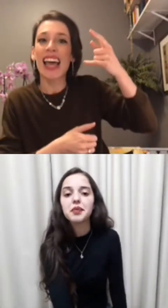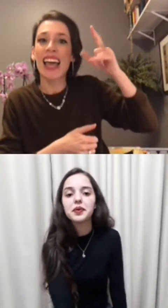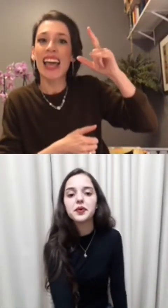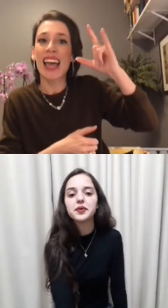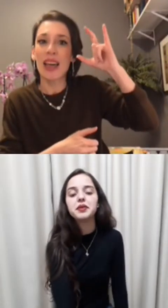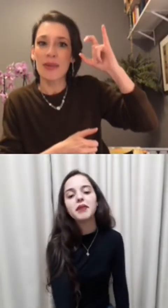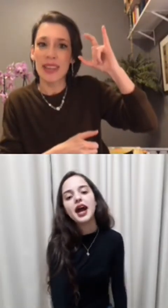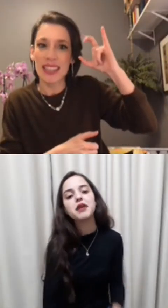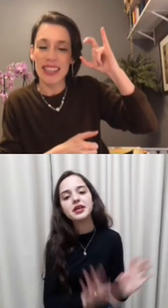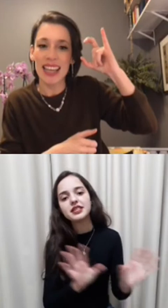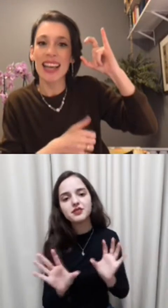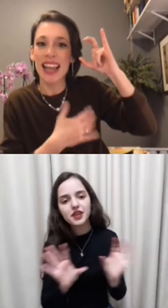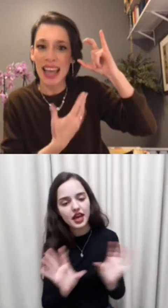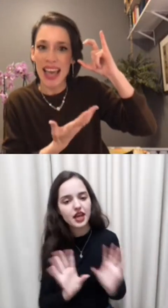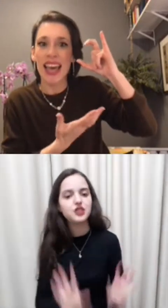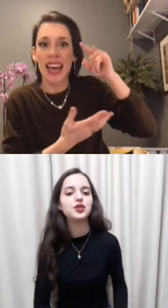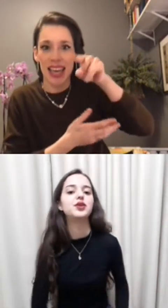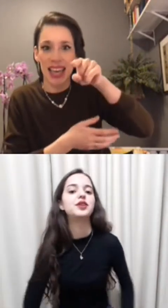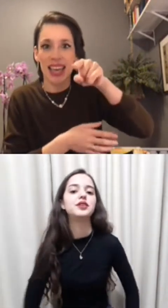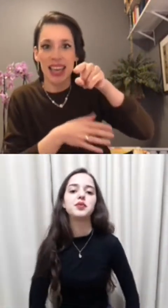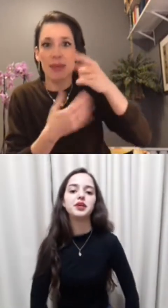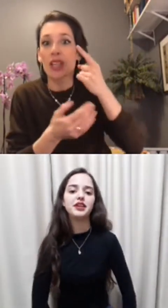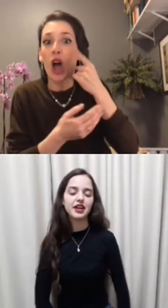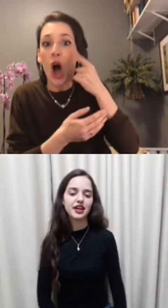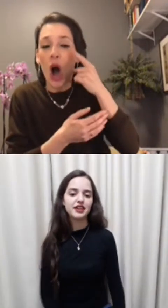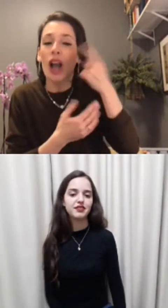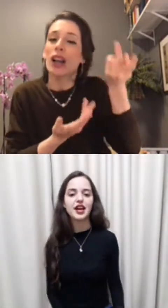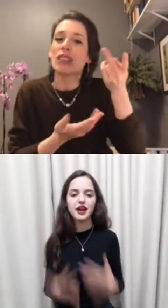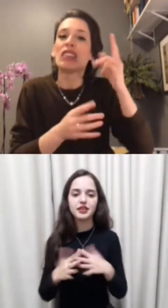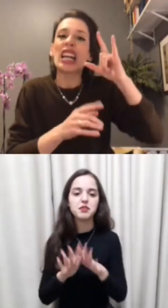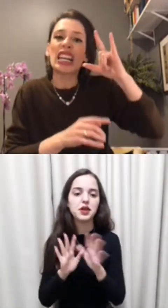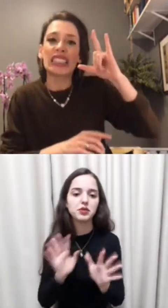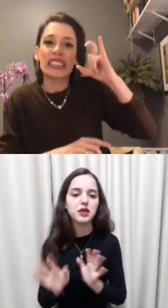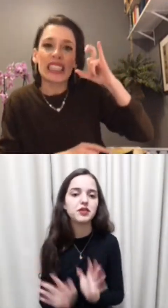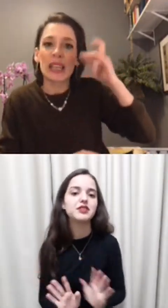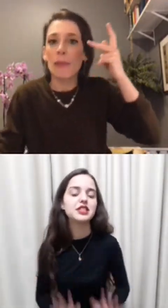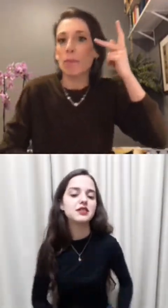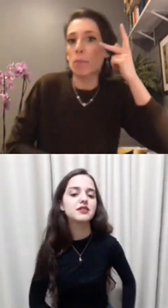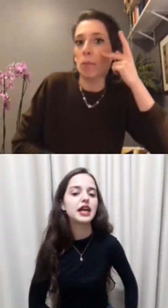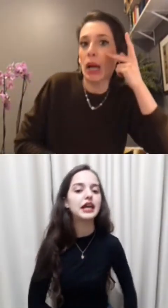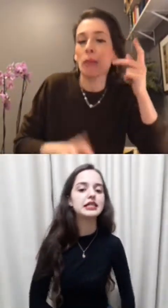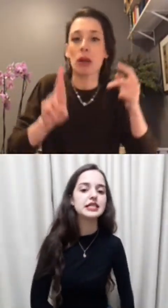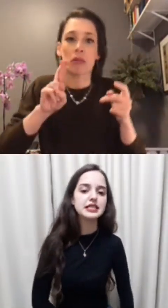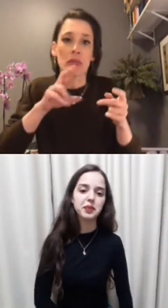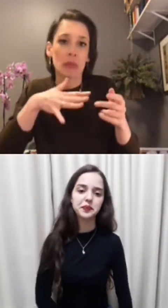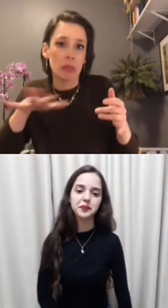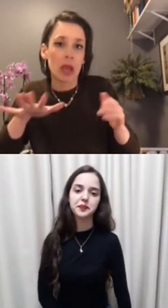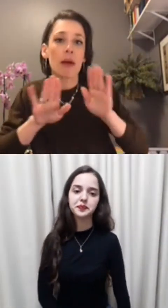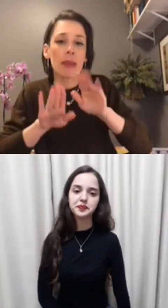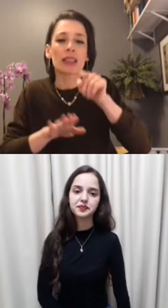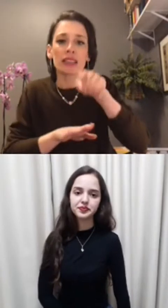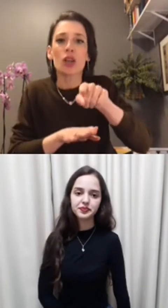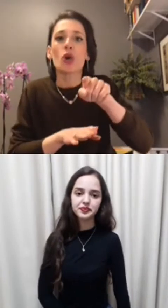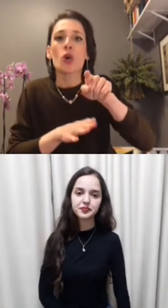da Pan ou do Rimar, mas fiquem aí de olho em como que vai ficar. Entrem pelo meu e vocês conseguem acessar.